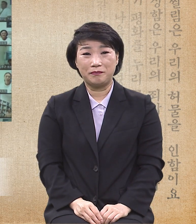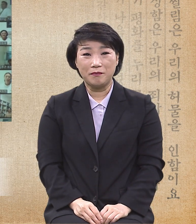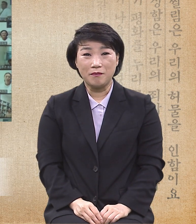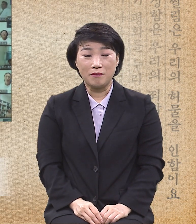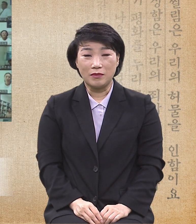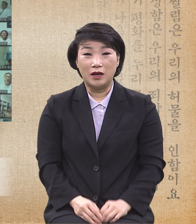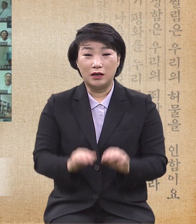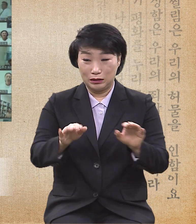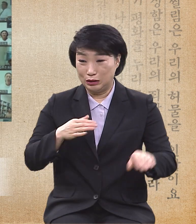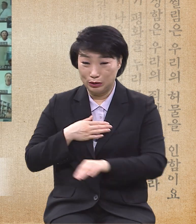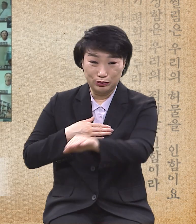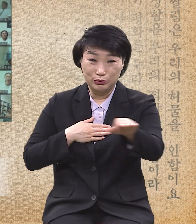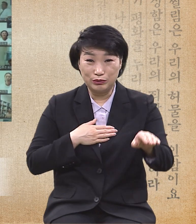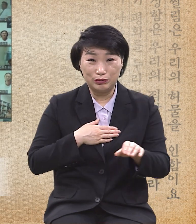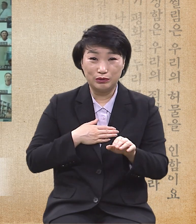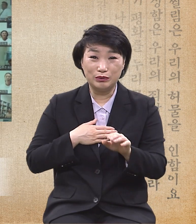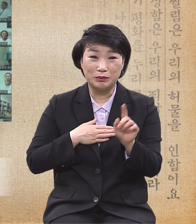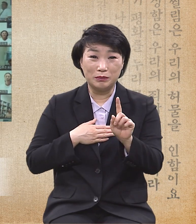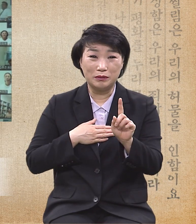근데 우리는